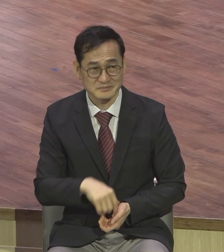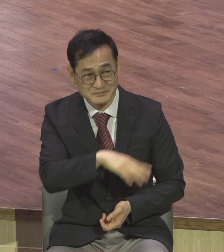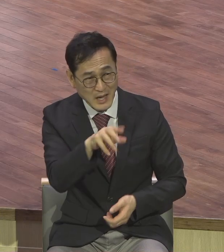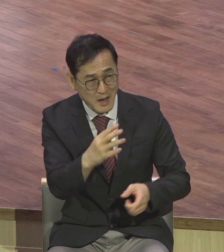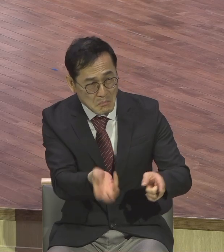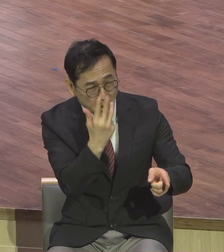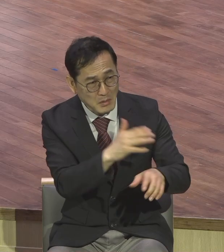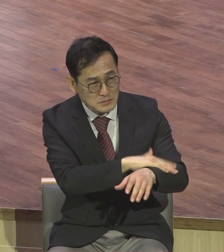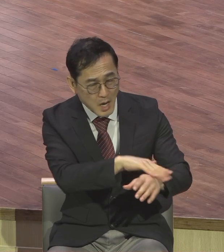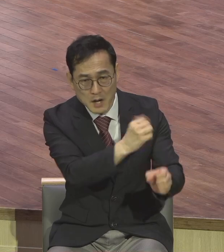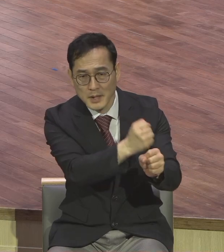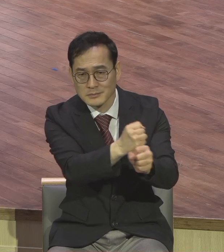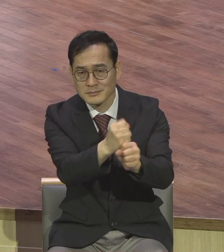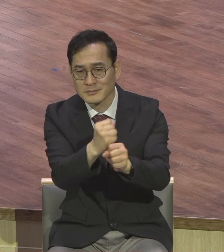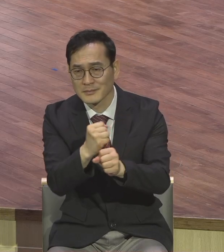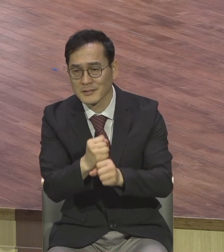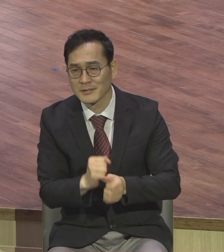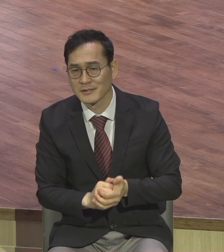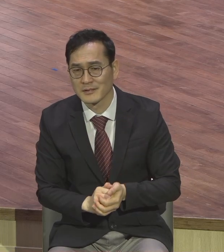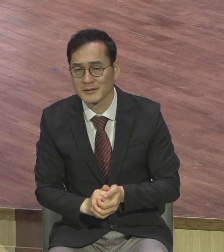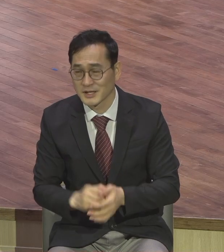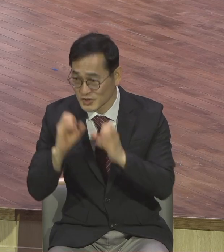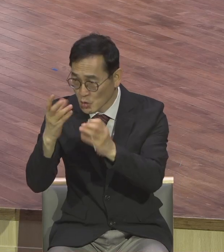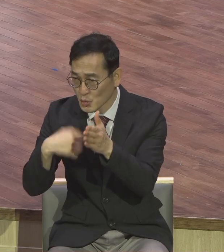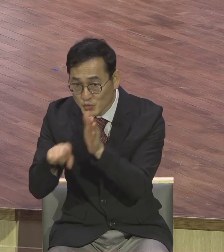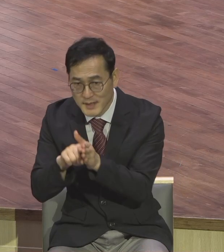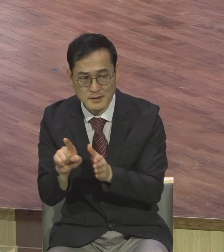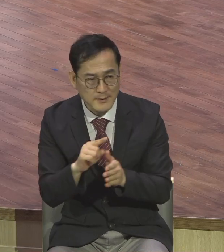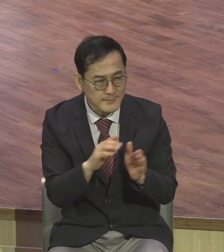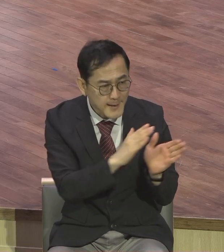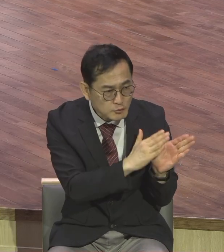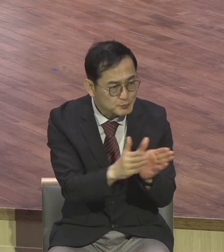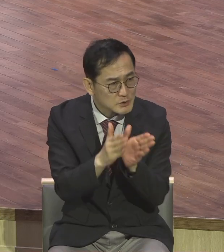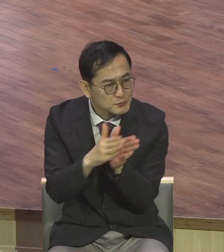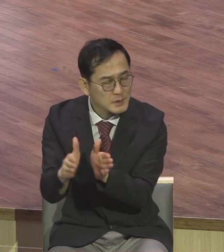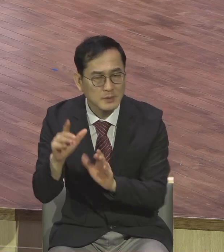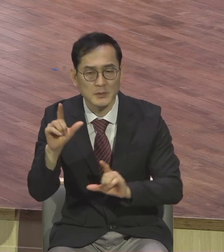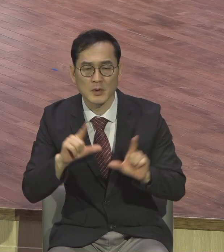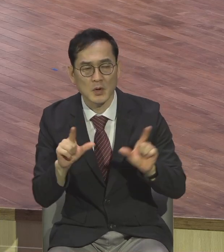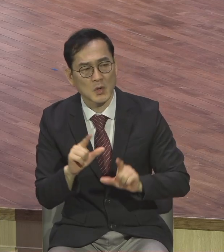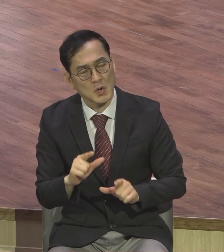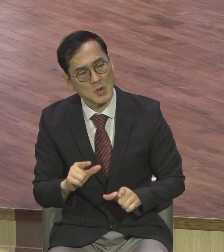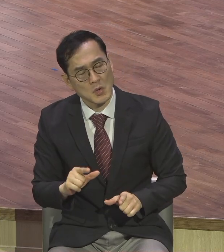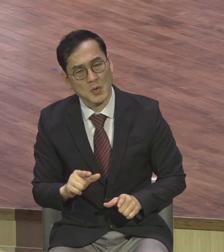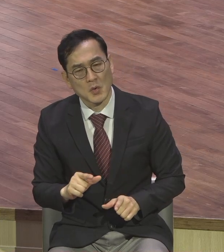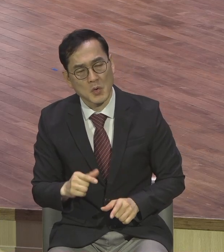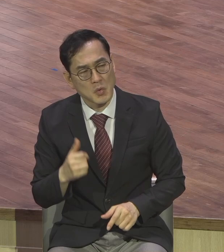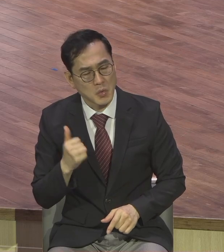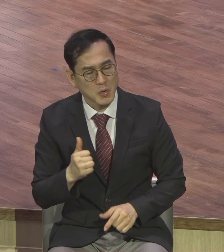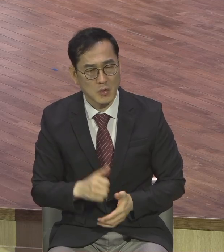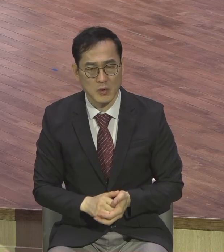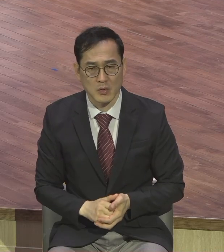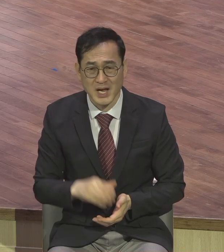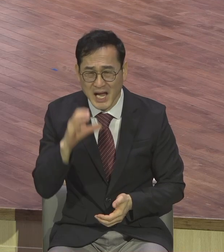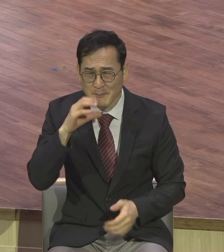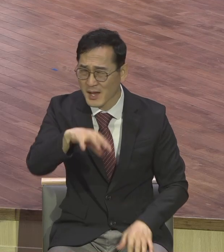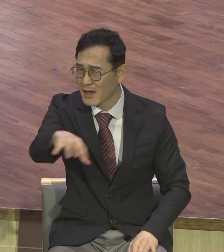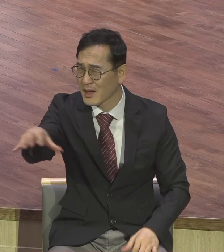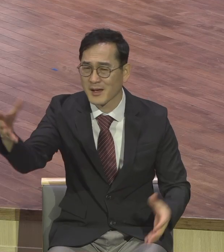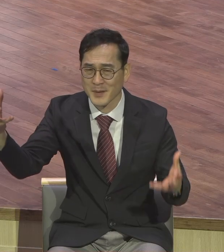다 영원한 작품들이라니까. 그냥 간단한 뭐 아니 저런 뭐 카페가 뭐 한두 개입니까?